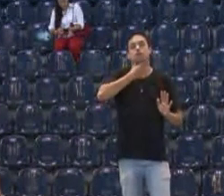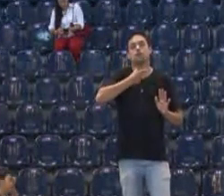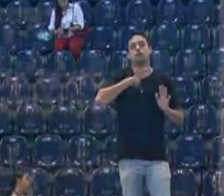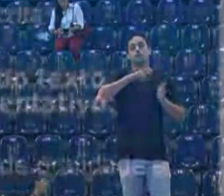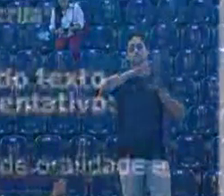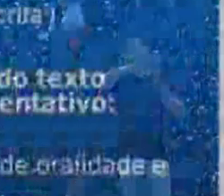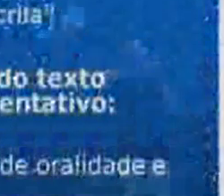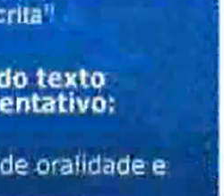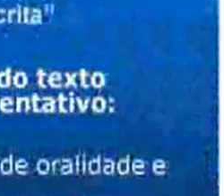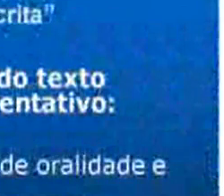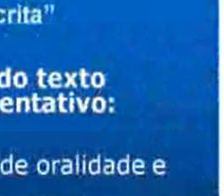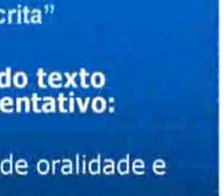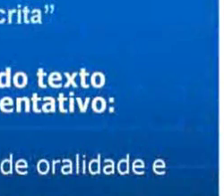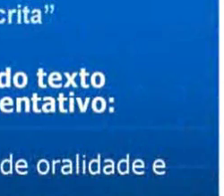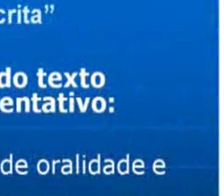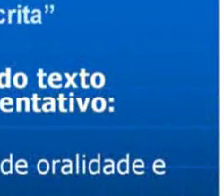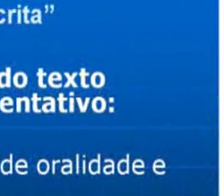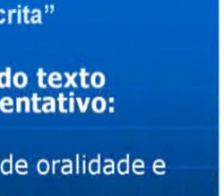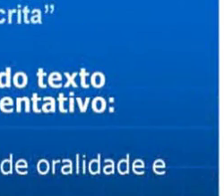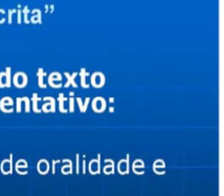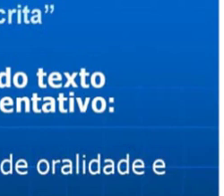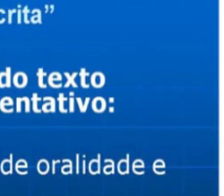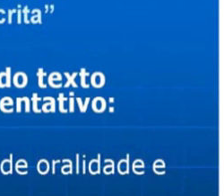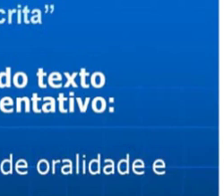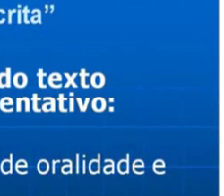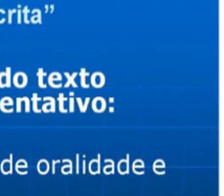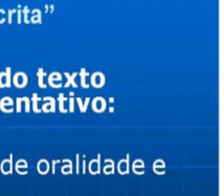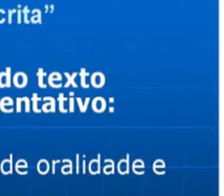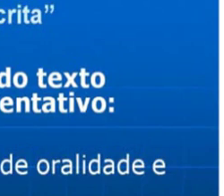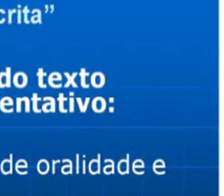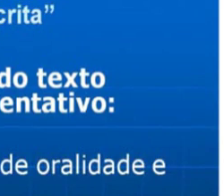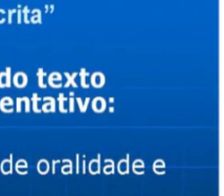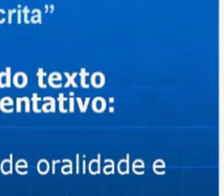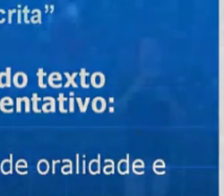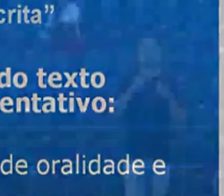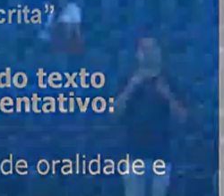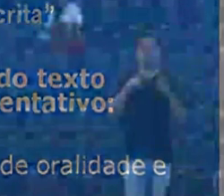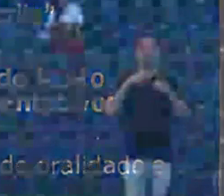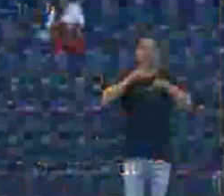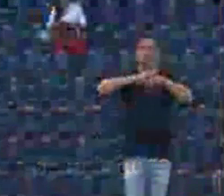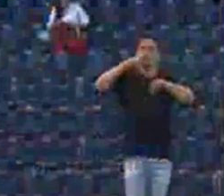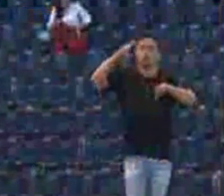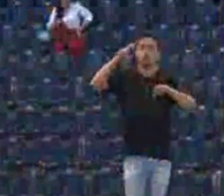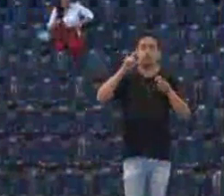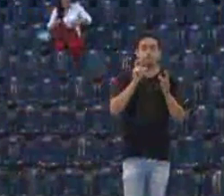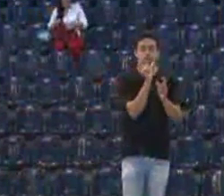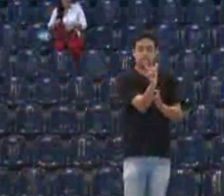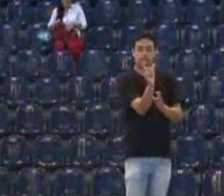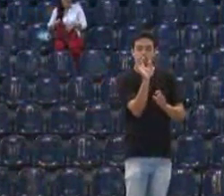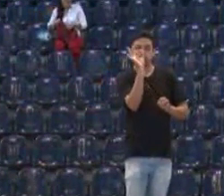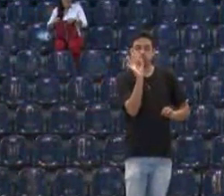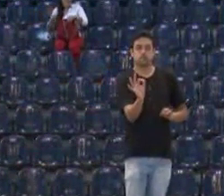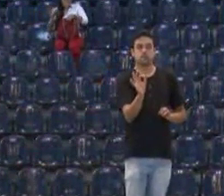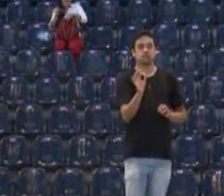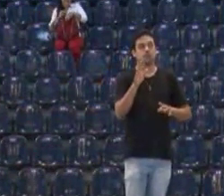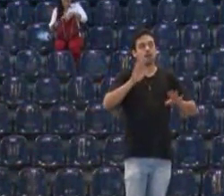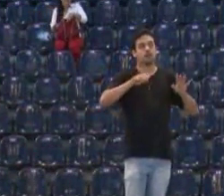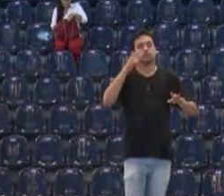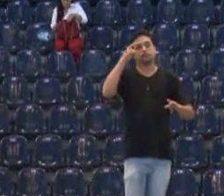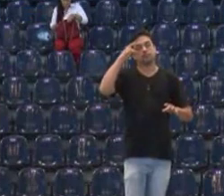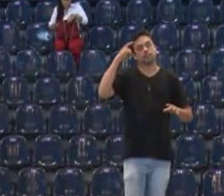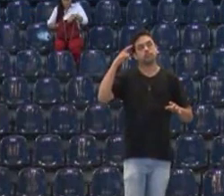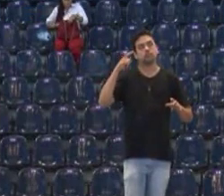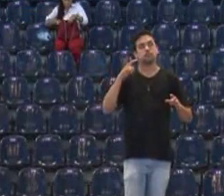gente ver aí. Precisão vocabular. Você tem que usar o termo correto. Às vezes o